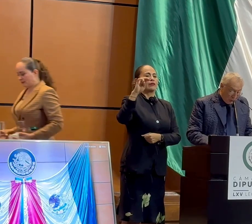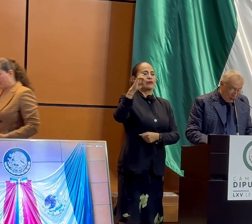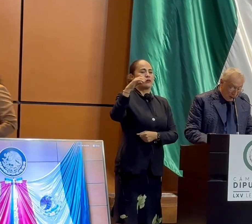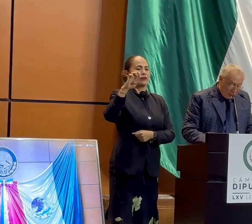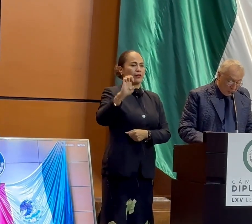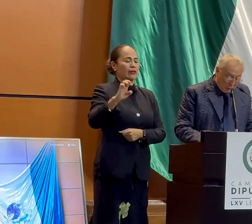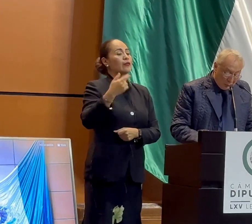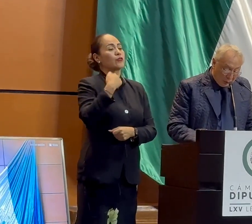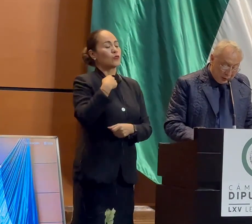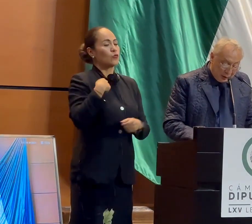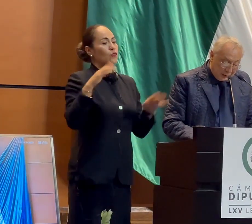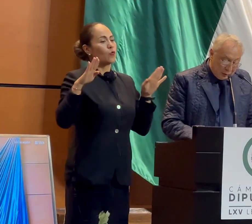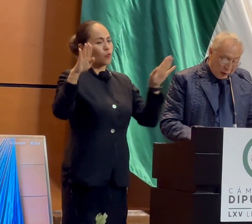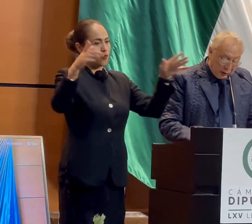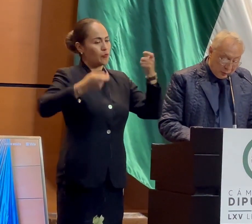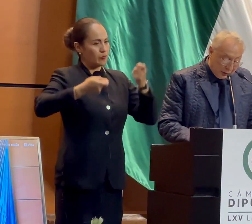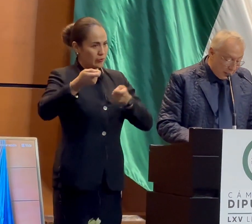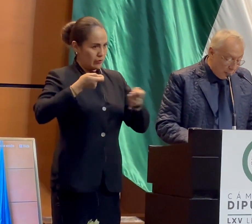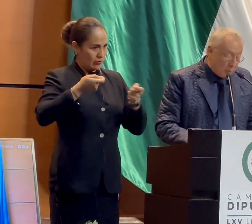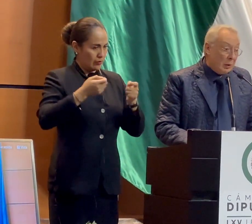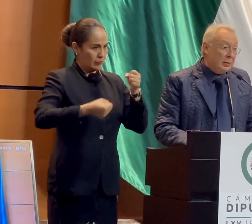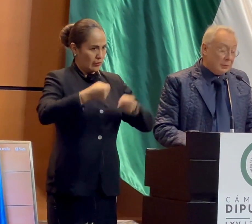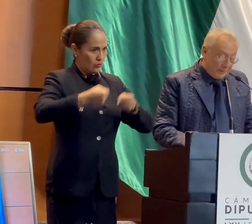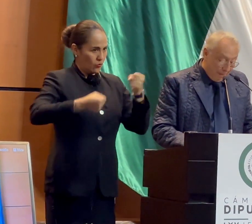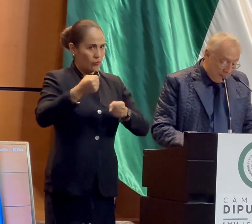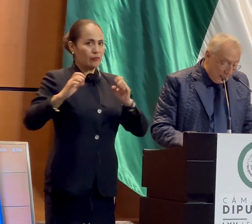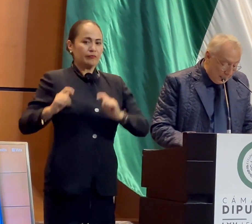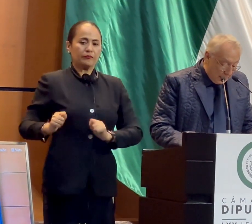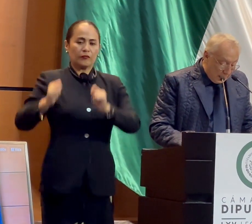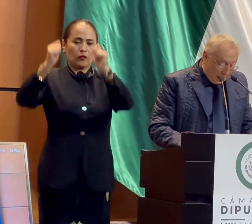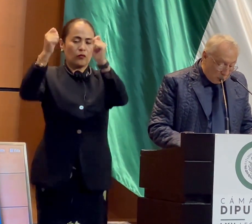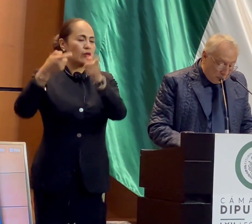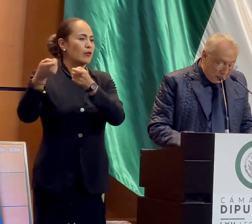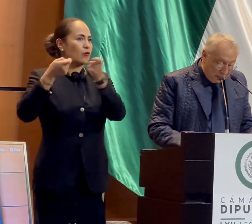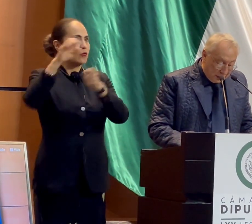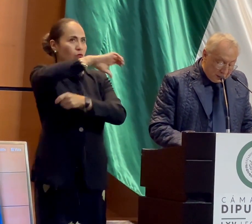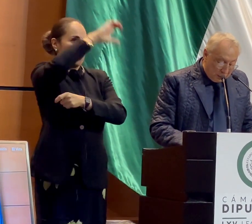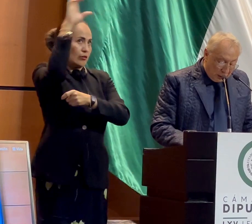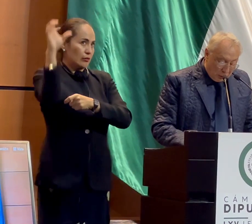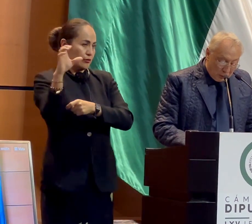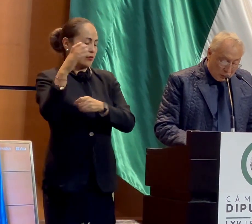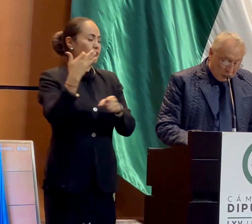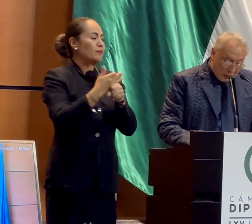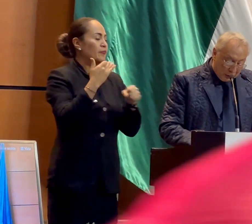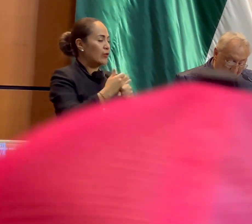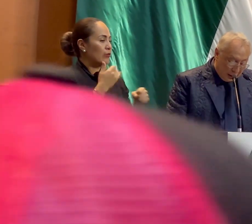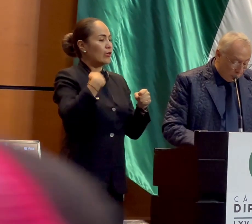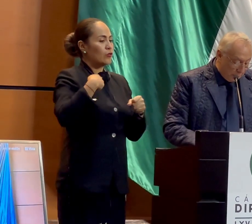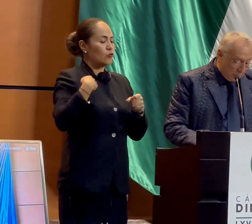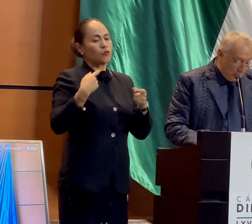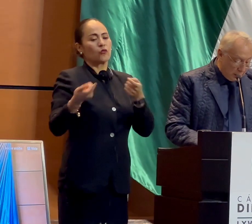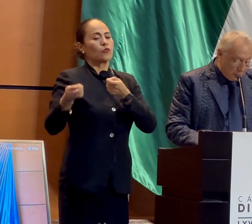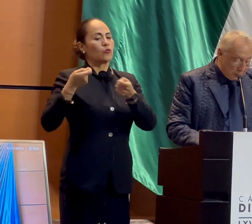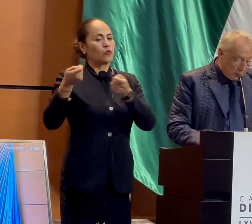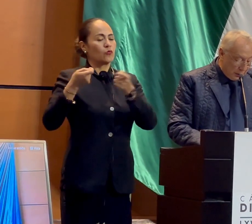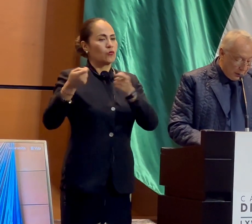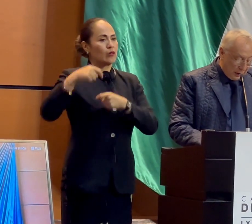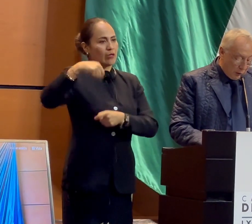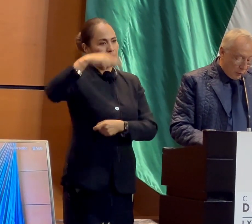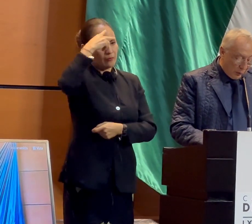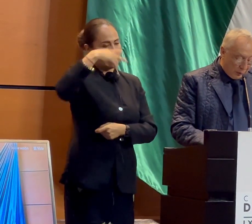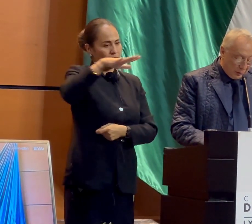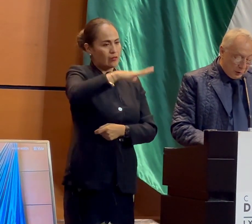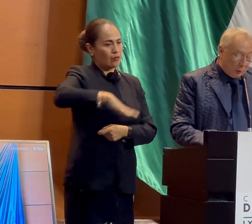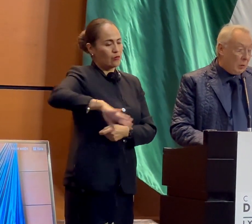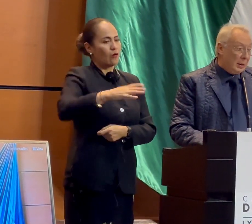piloto comercial y controlador de tránsito aéreo radar aeropuerto. Actualmente me desempeño como controlador radar Ruta México en